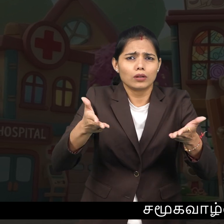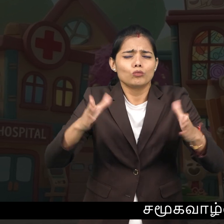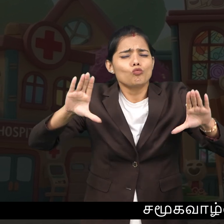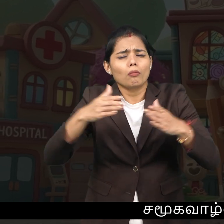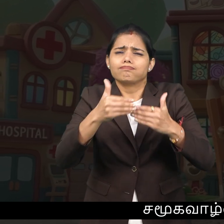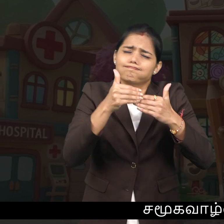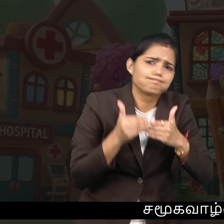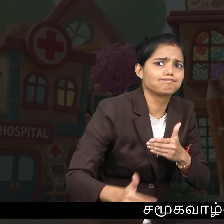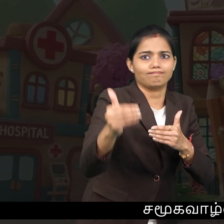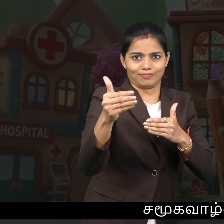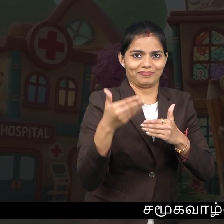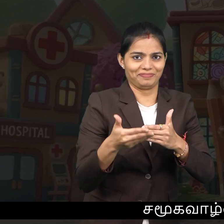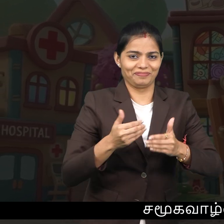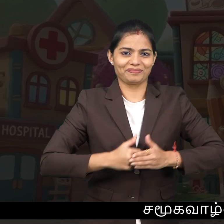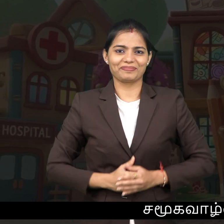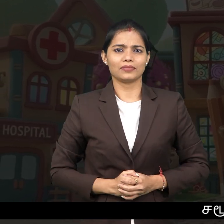பொது சேவைகள்.